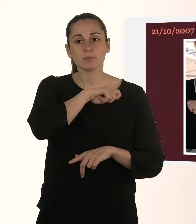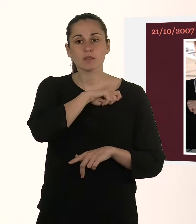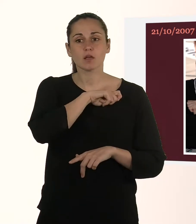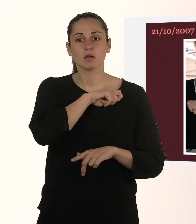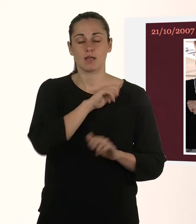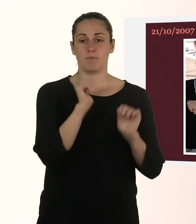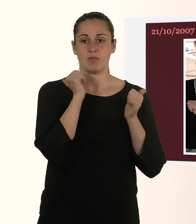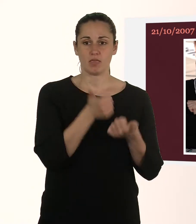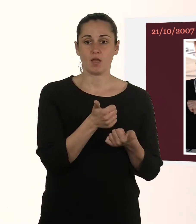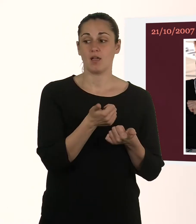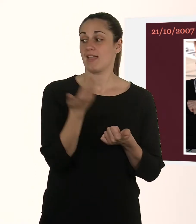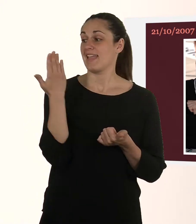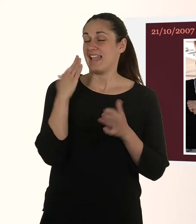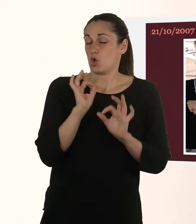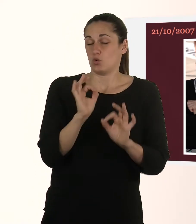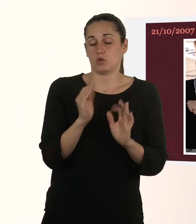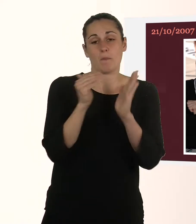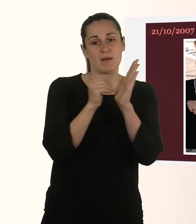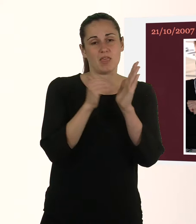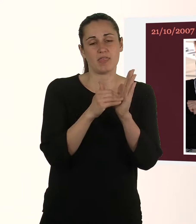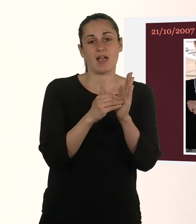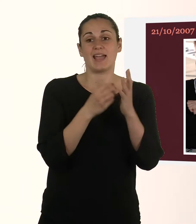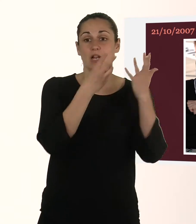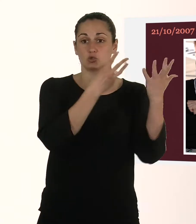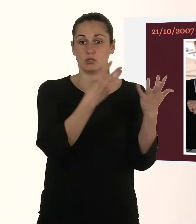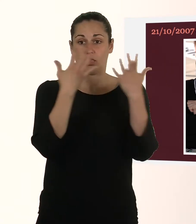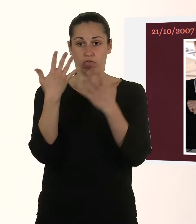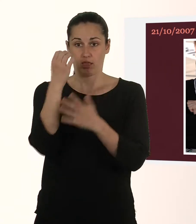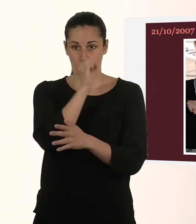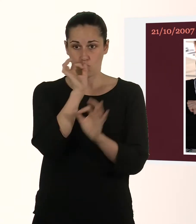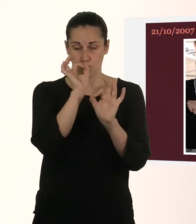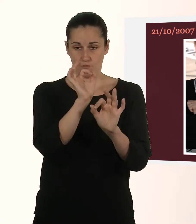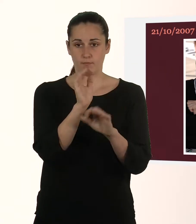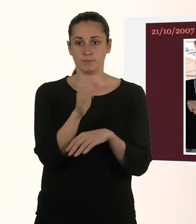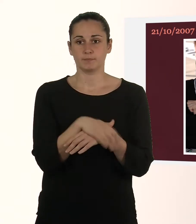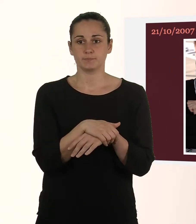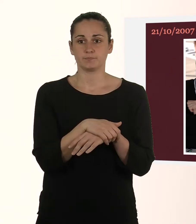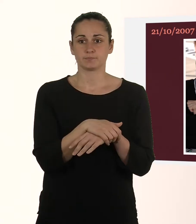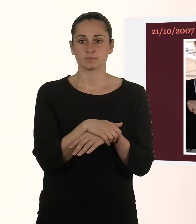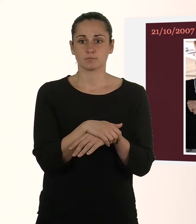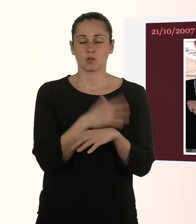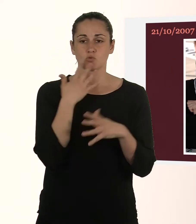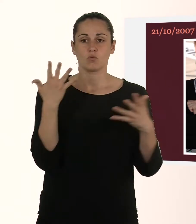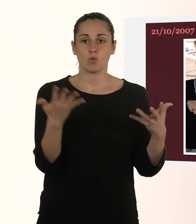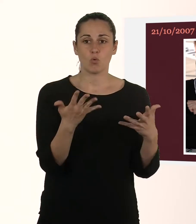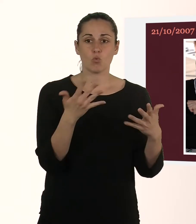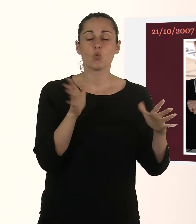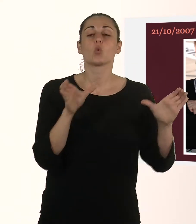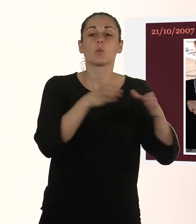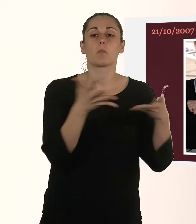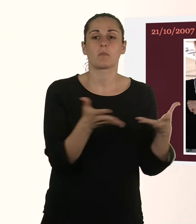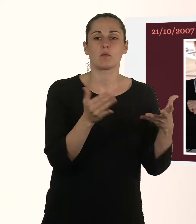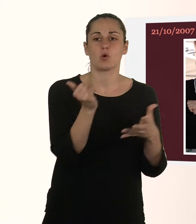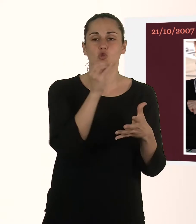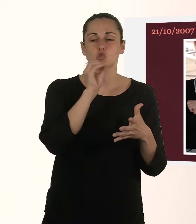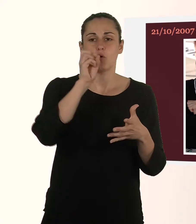Valencia, en 1985, los primeros grupos de hombres que fueron promovidos por Joan Vílchez, ¿vale? Y bueno, después